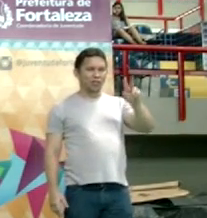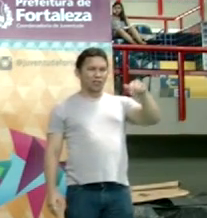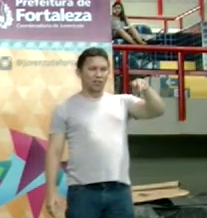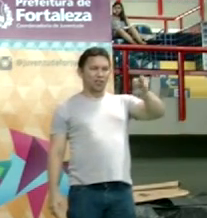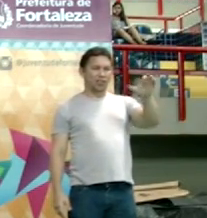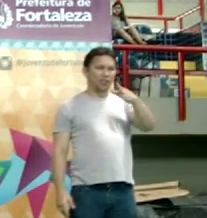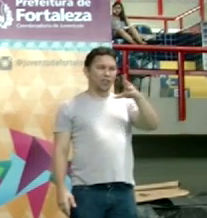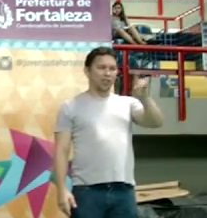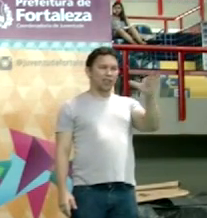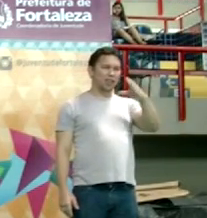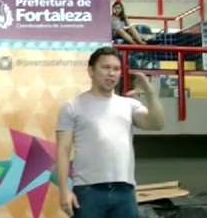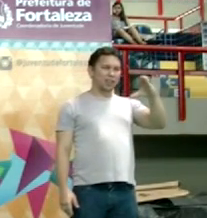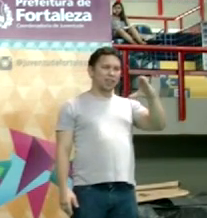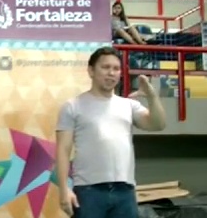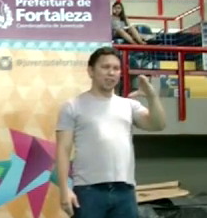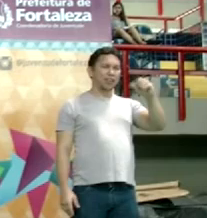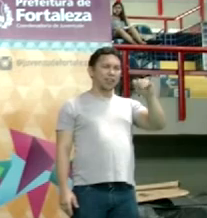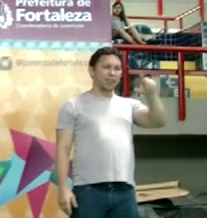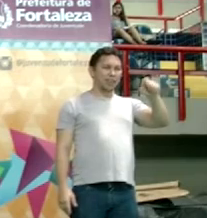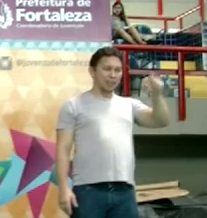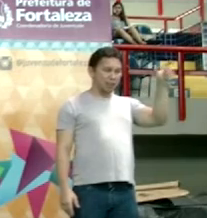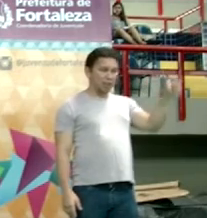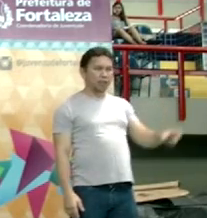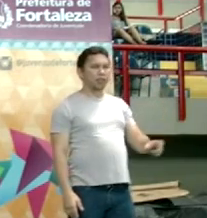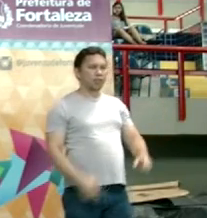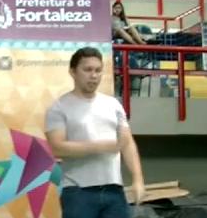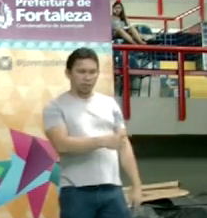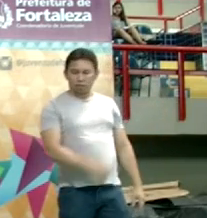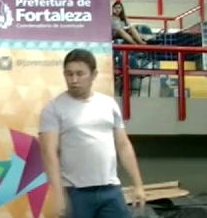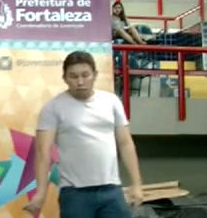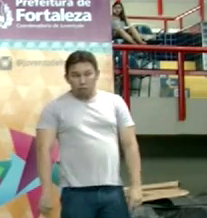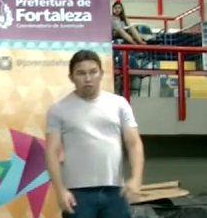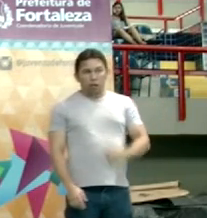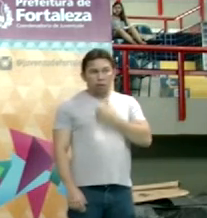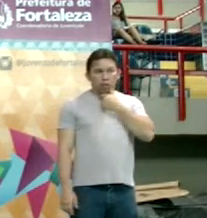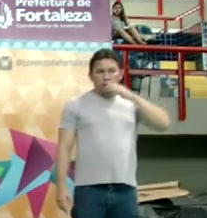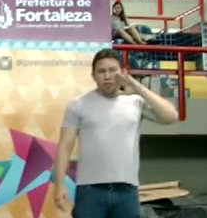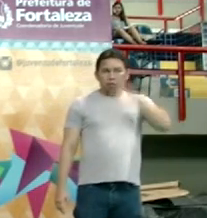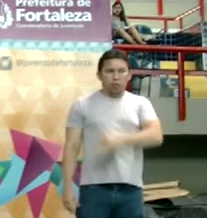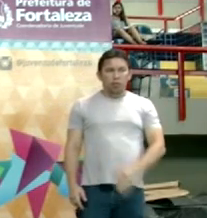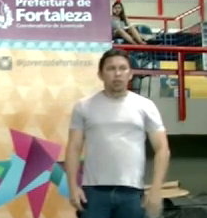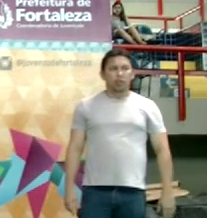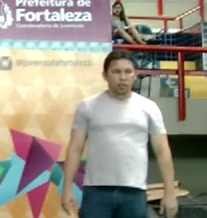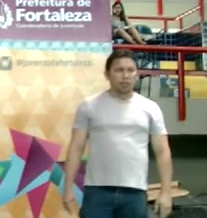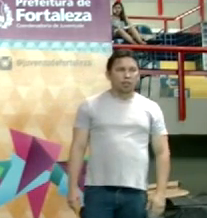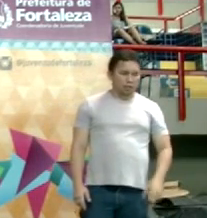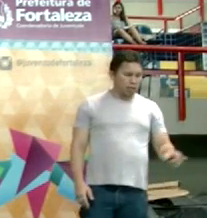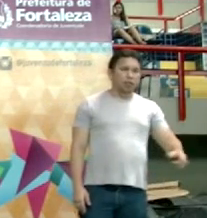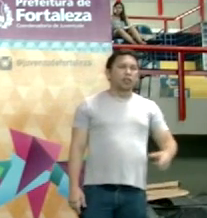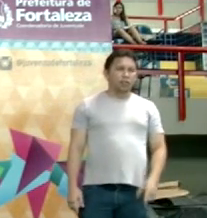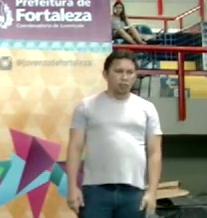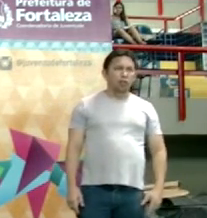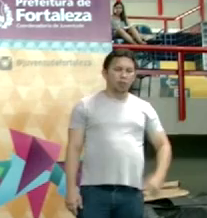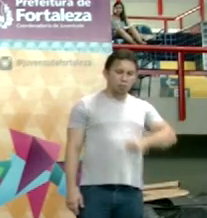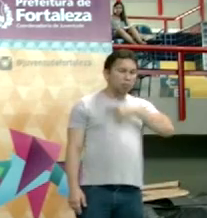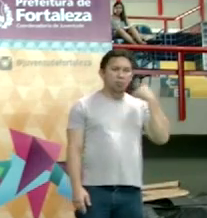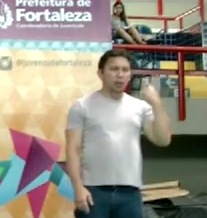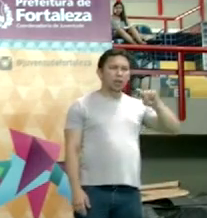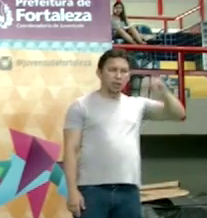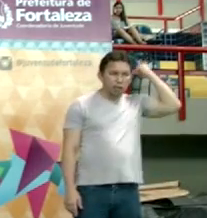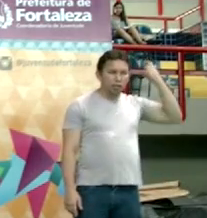povo, não era não? O Duque de Caxias era o Darth Vader do Império Brasileiro. Era o exterminador do passado do